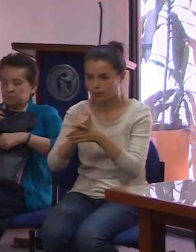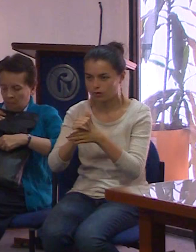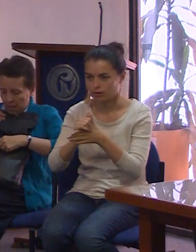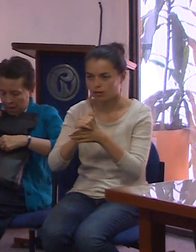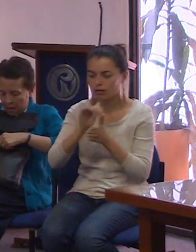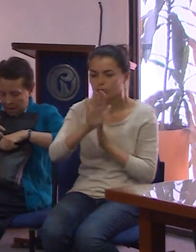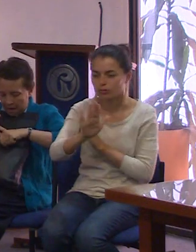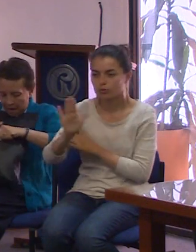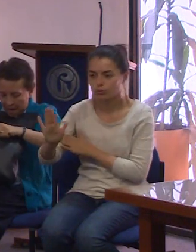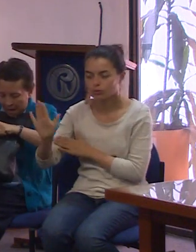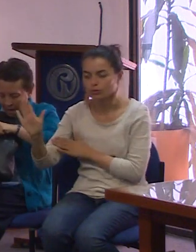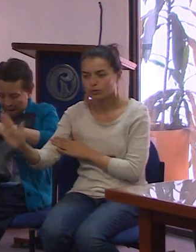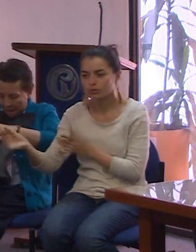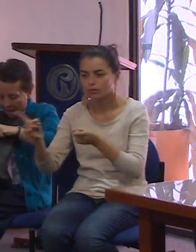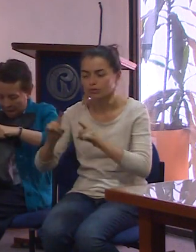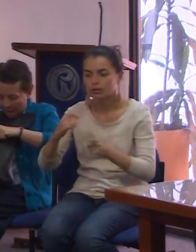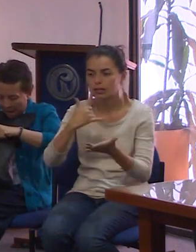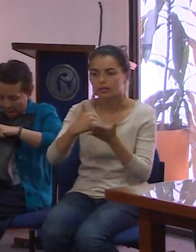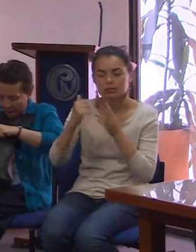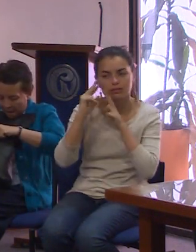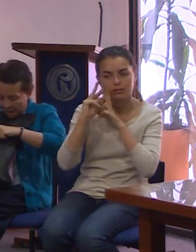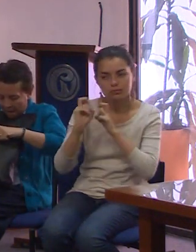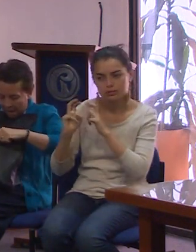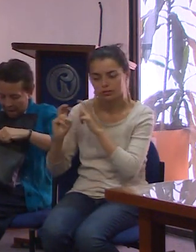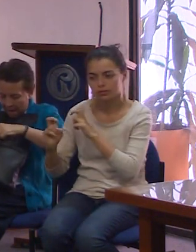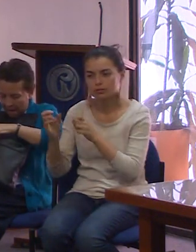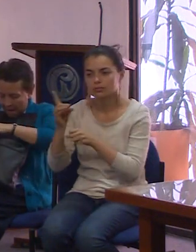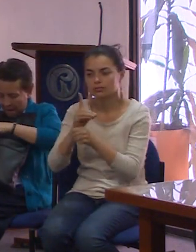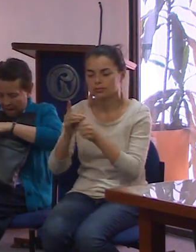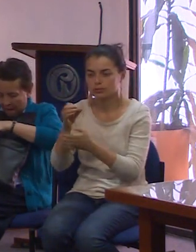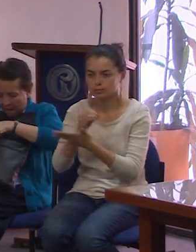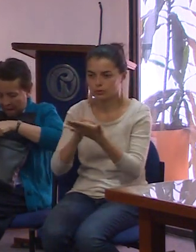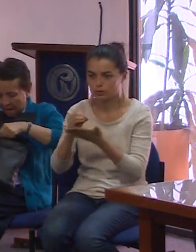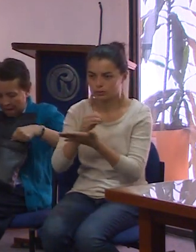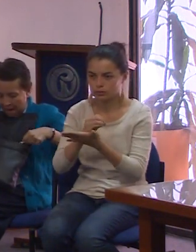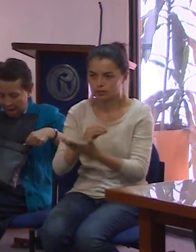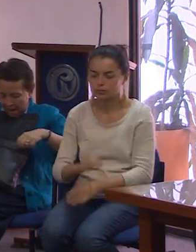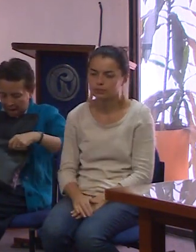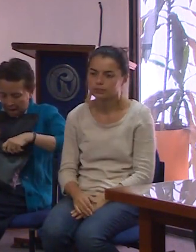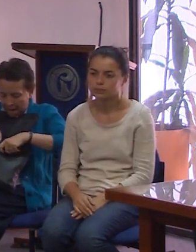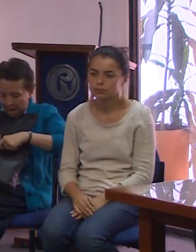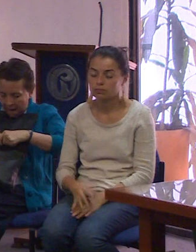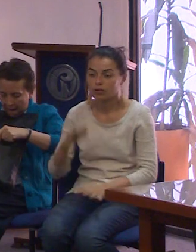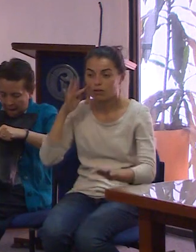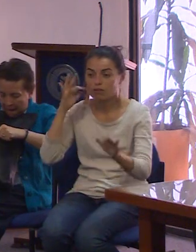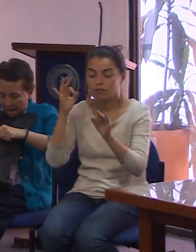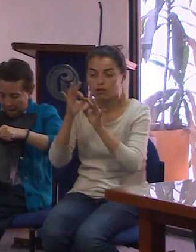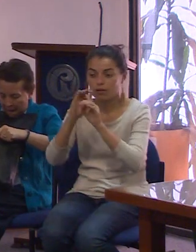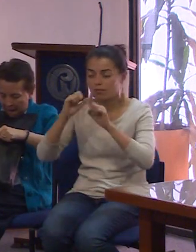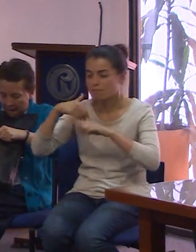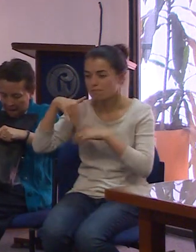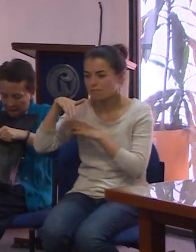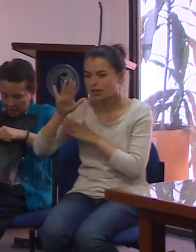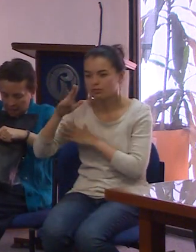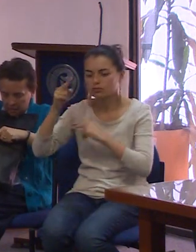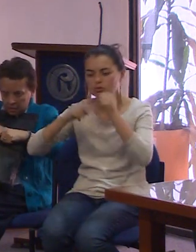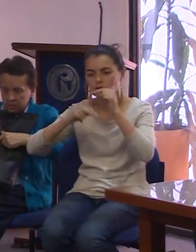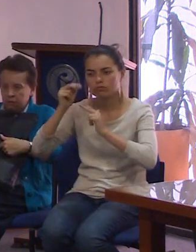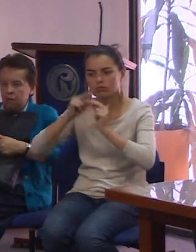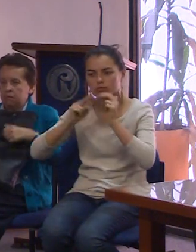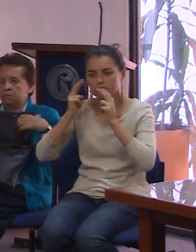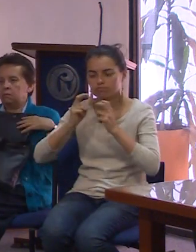de las líneas de investigación del Departamento de Biología de la UPN, enfocándose en la construcción de